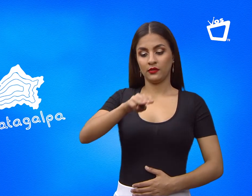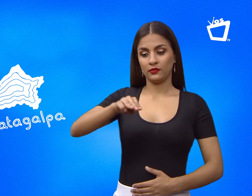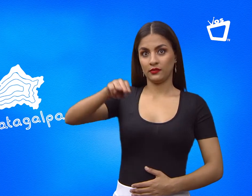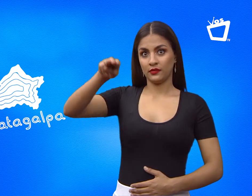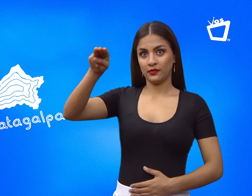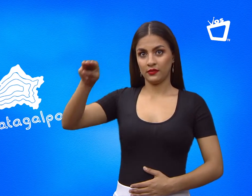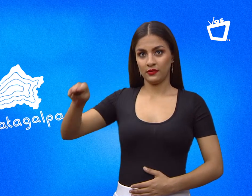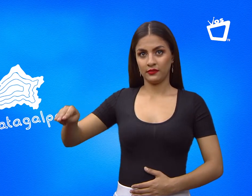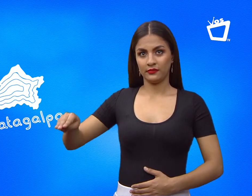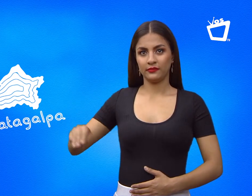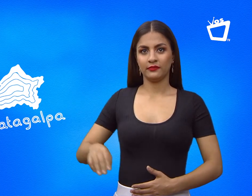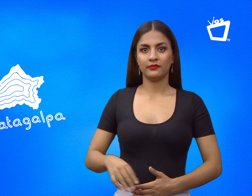Matagalpa.